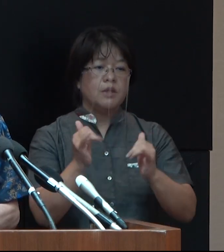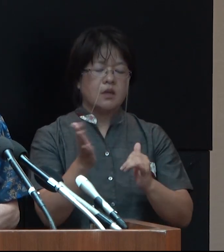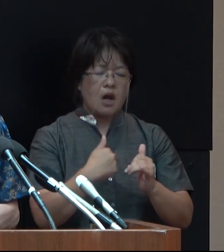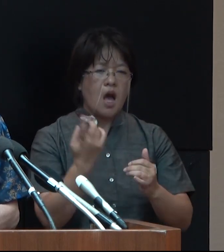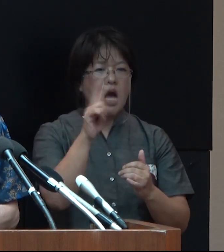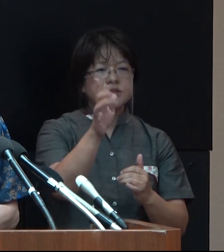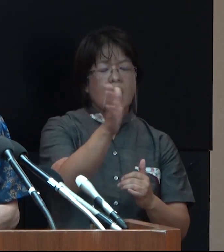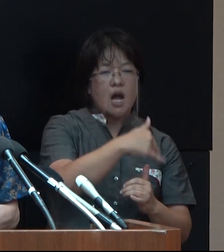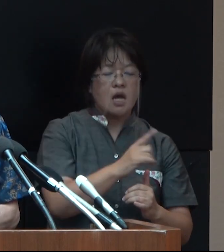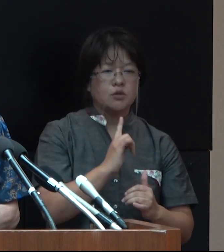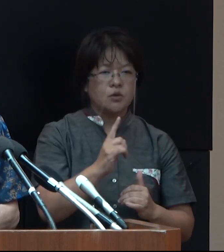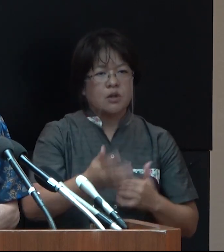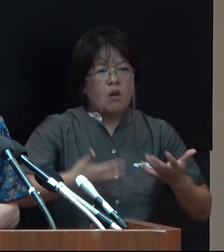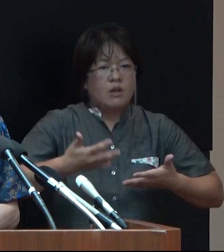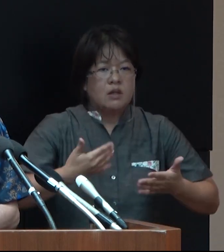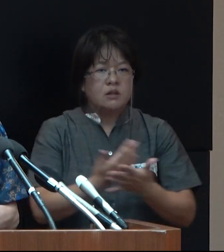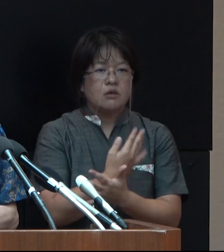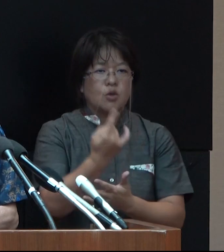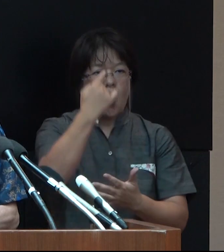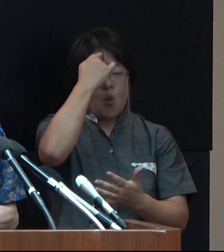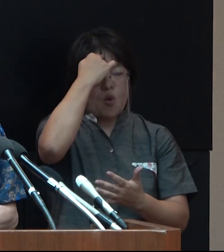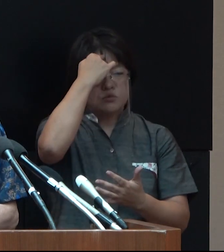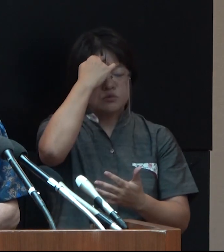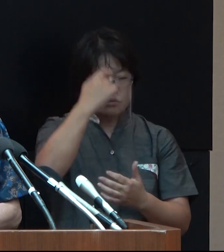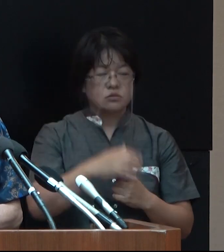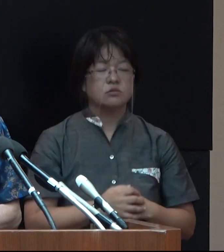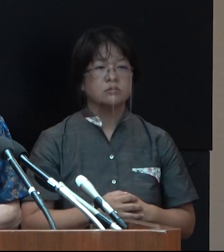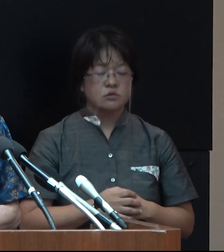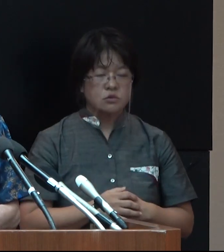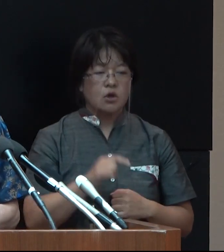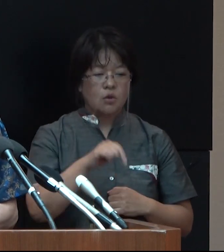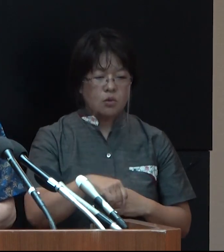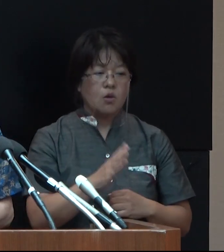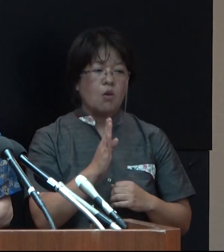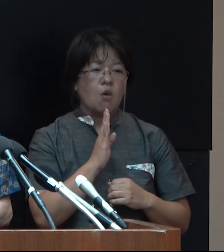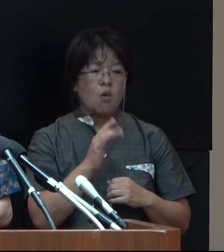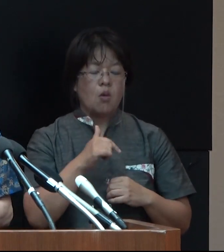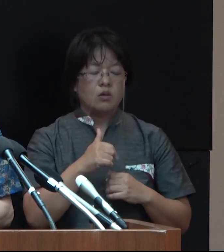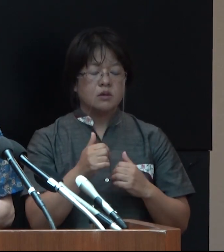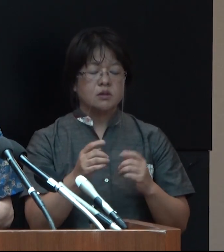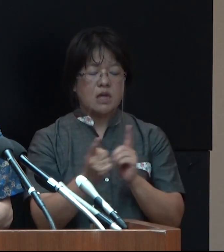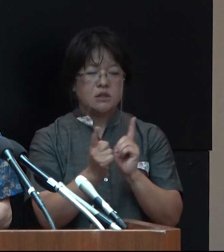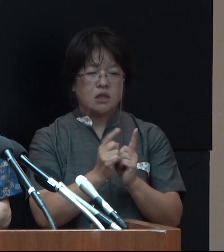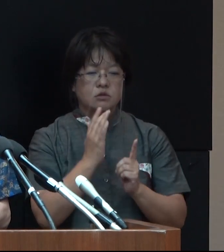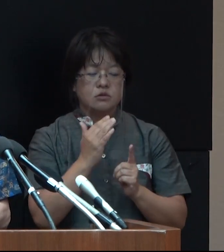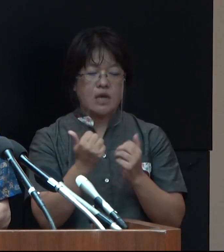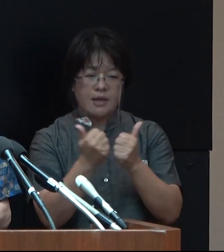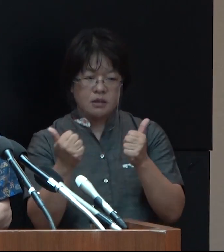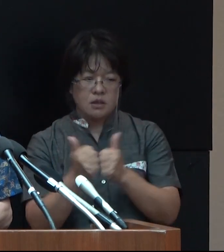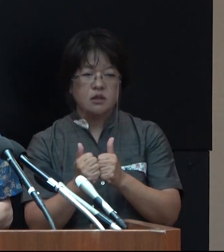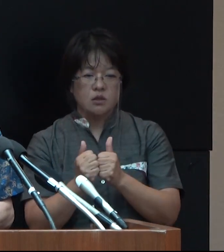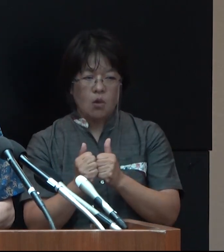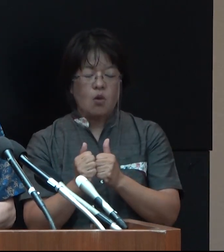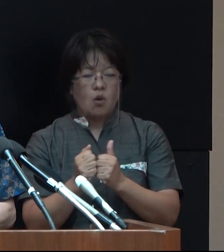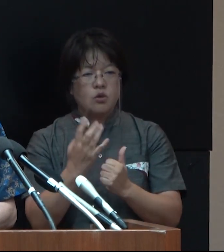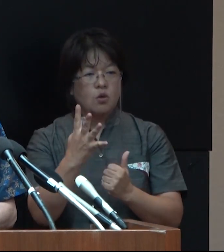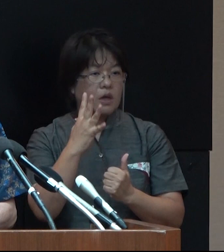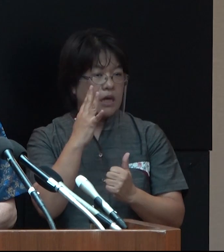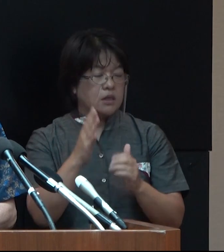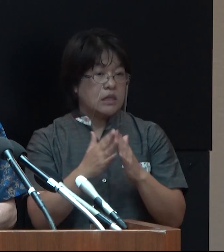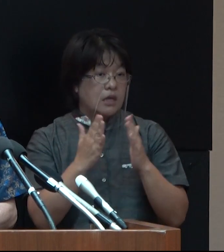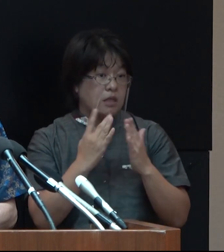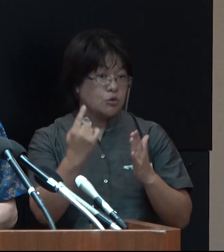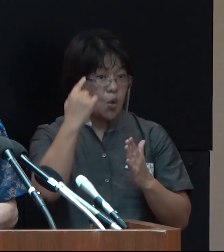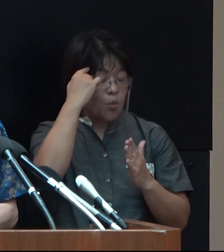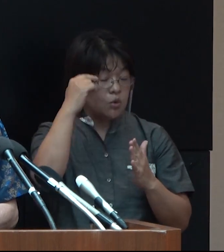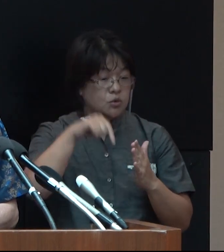これまで1週間その対策法の会議なんとか開かれる中で、もう少し早くできなかったかなというのも、ちょっと私としてはまた、